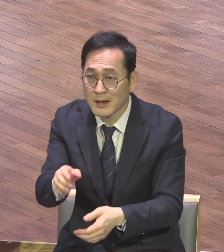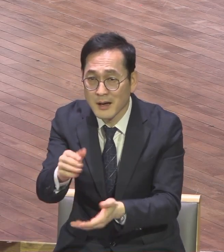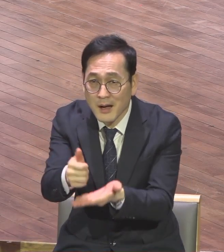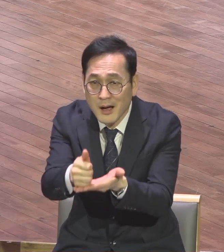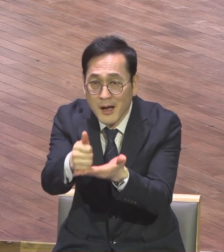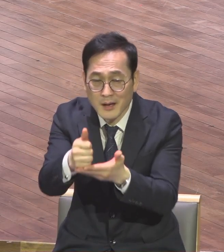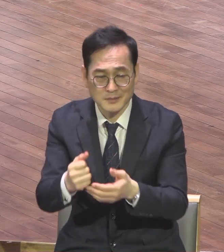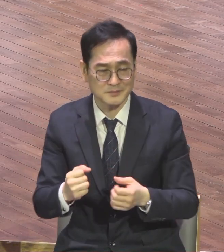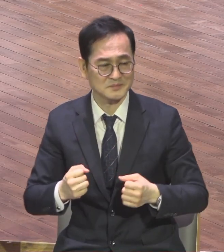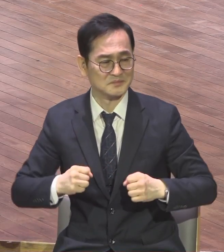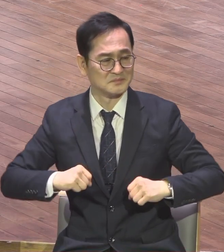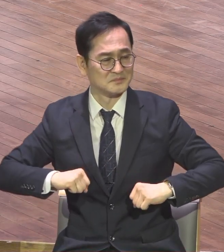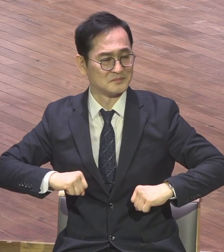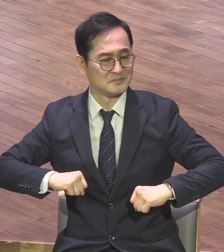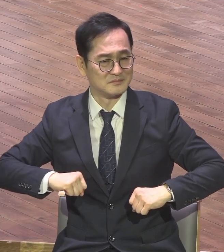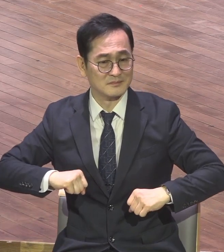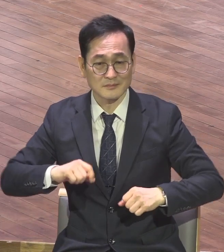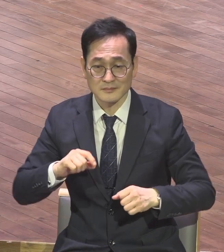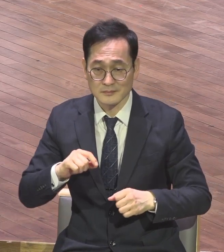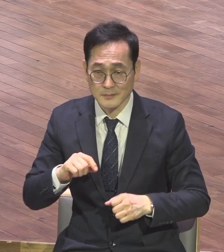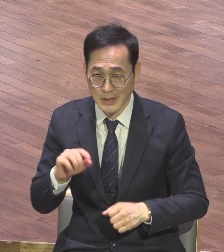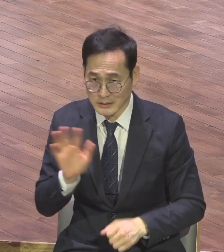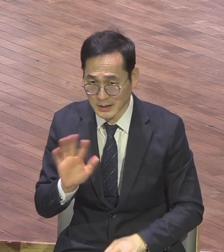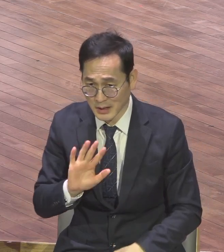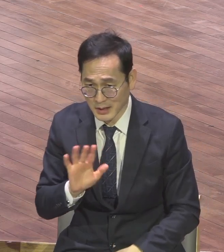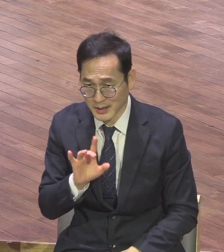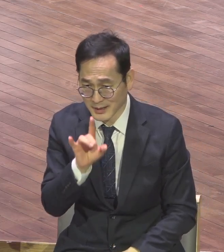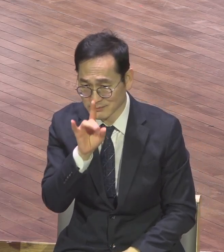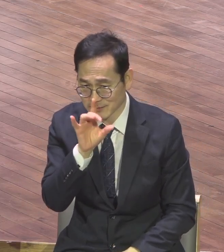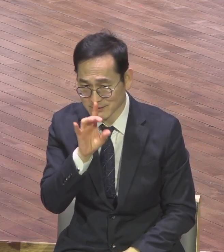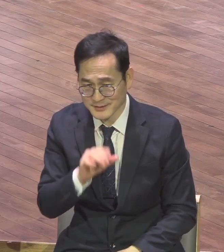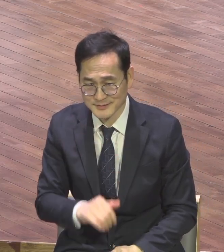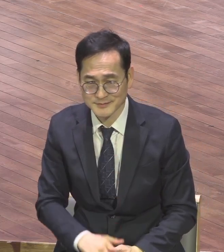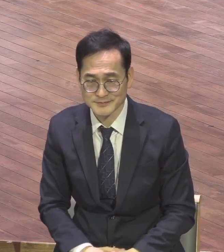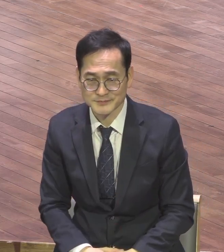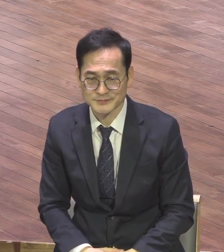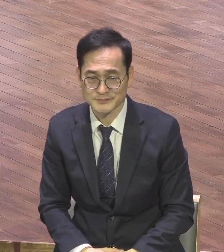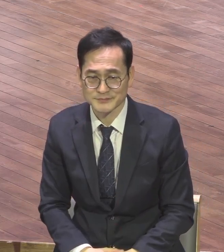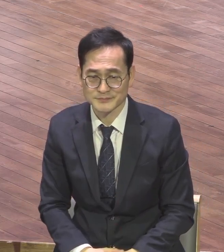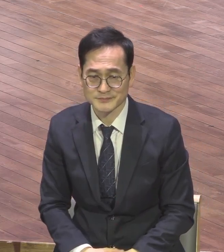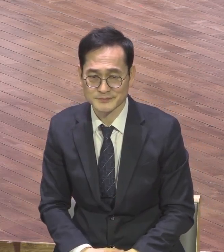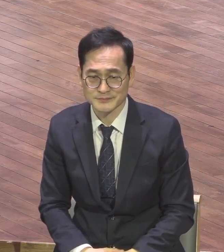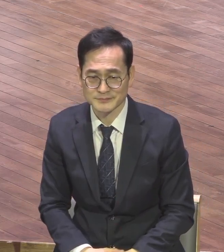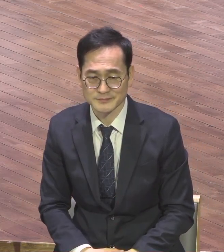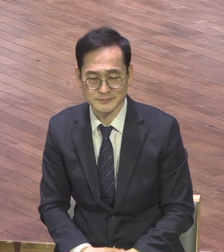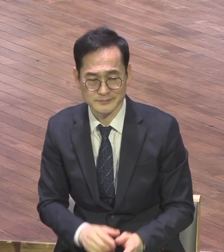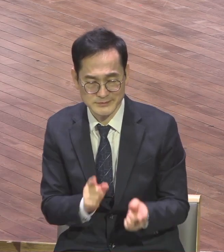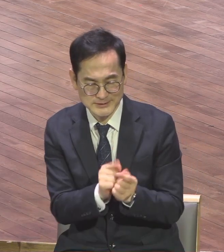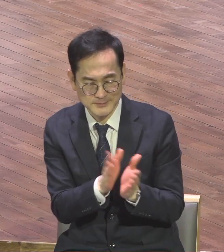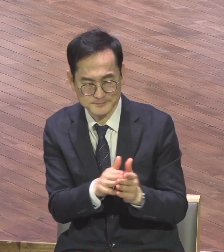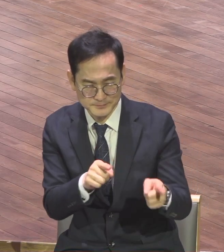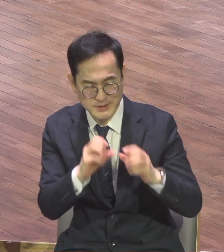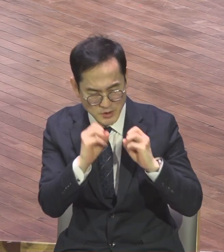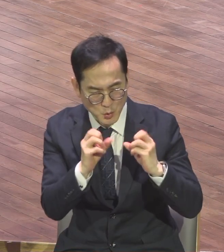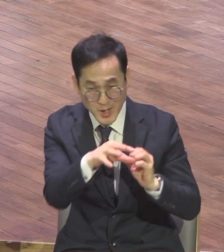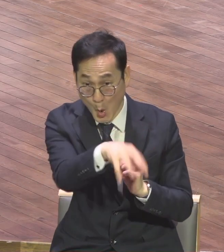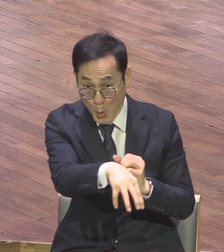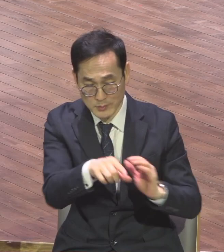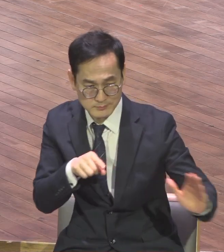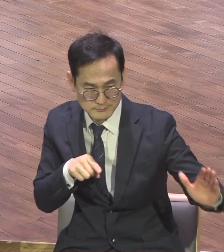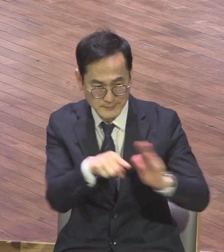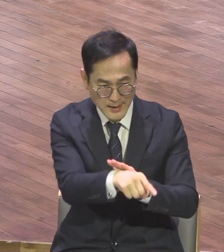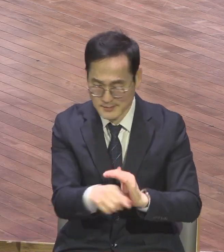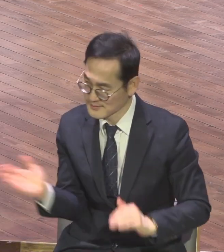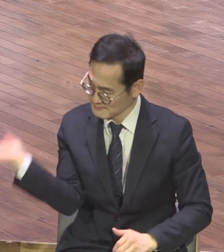이 소리 들으려고 준 거 아니에요. 내가 살고 있는 현장에 현장 살리라는 현장